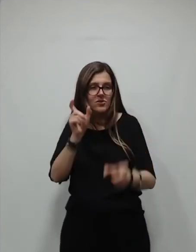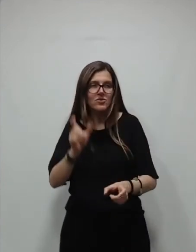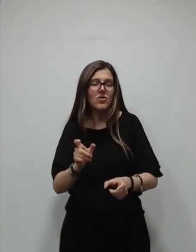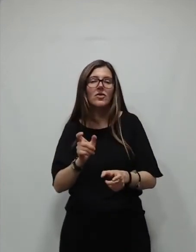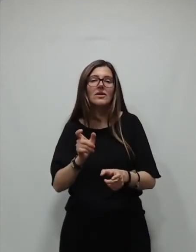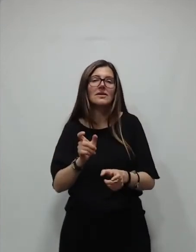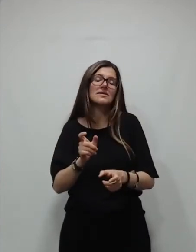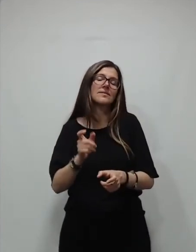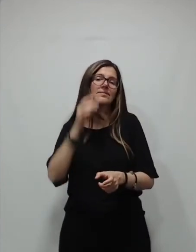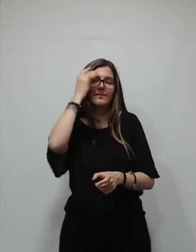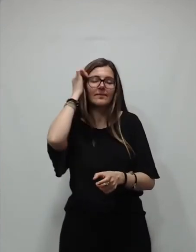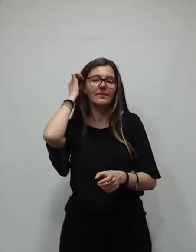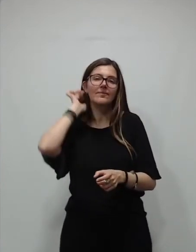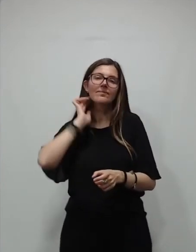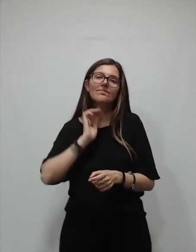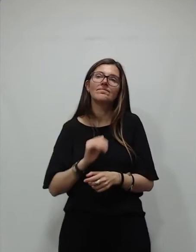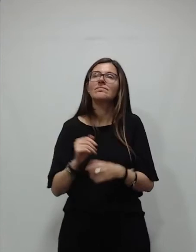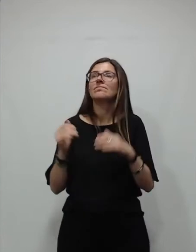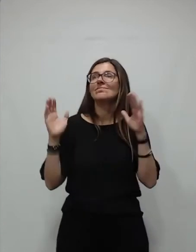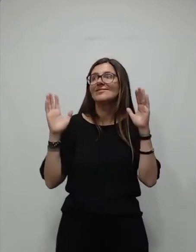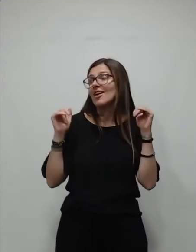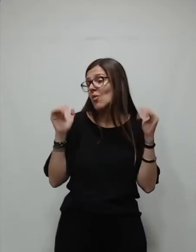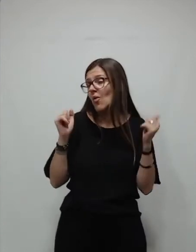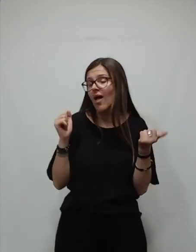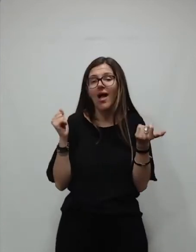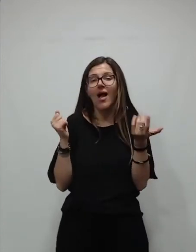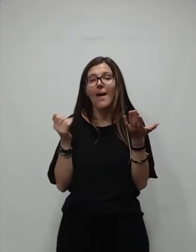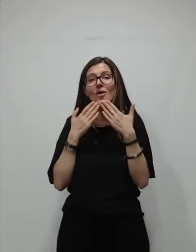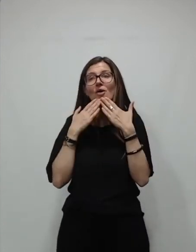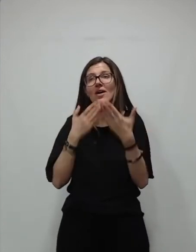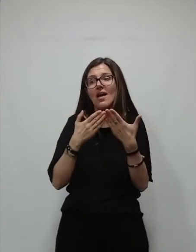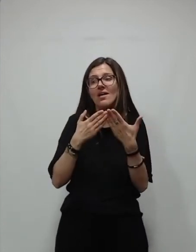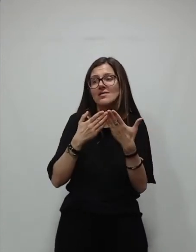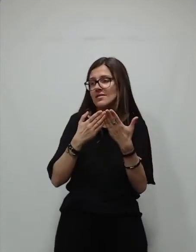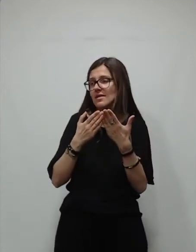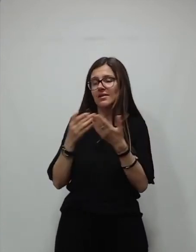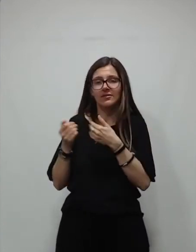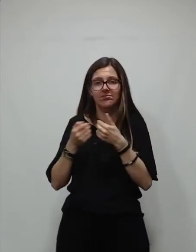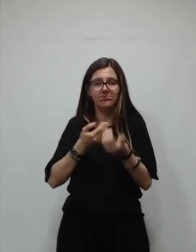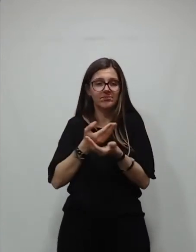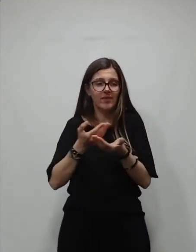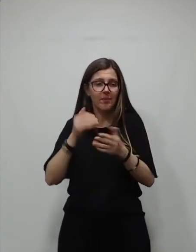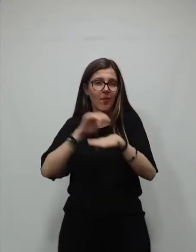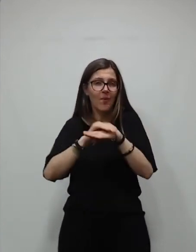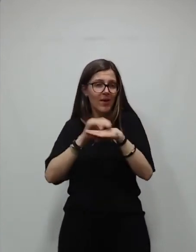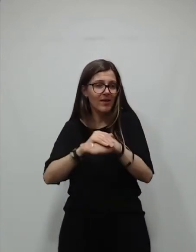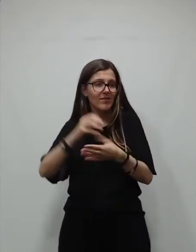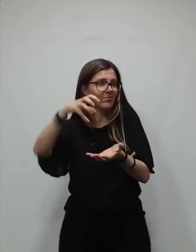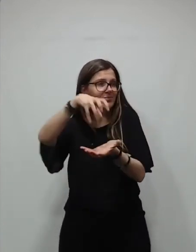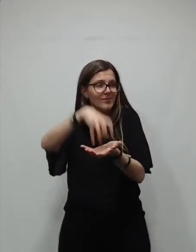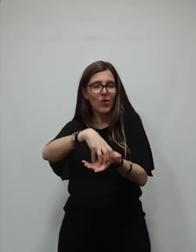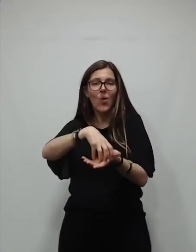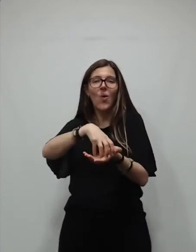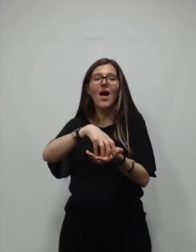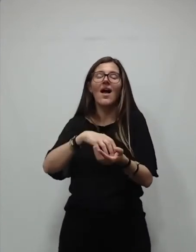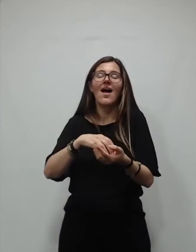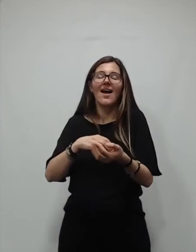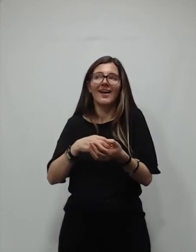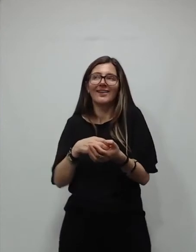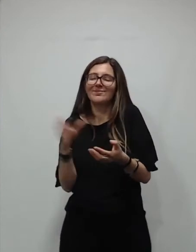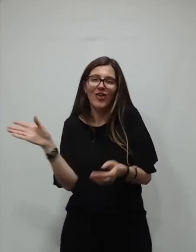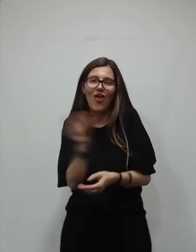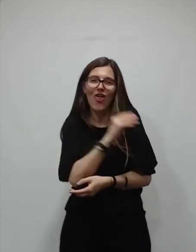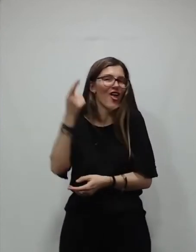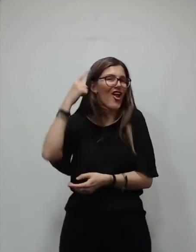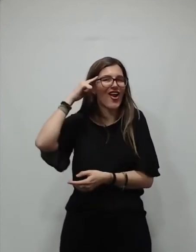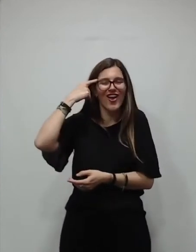como decían, saludamos este espacio, esta exposición, a la academia, a todo este entramado de tejido loco que nos